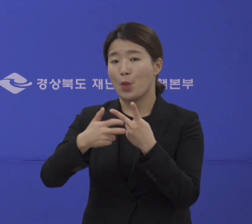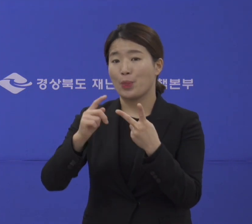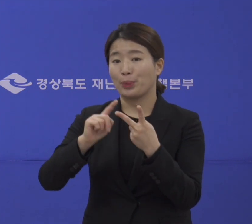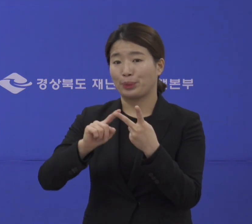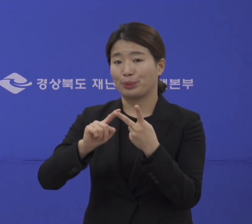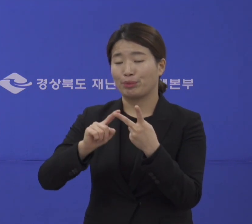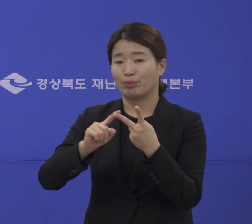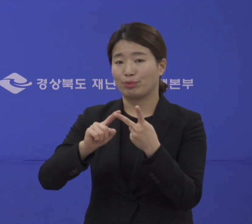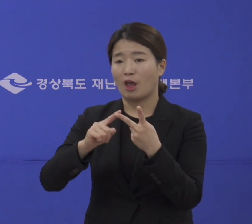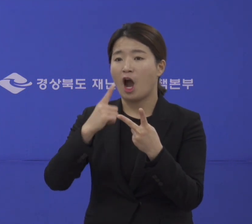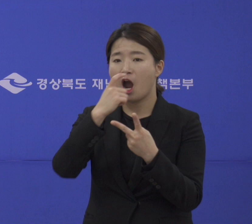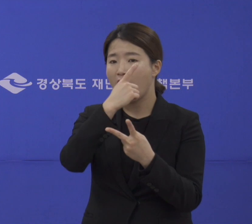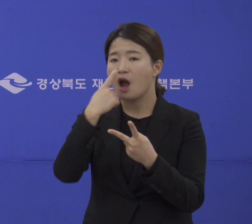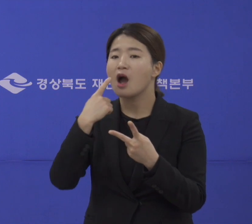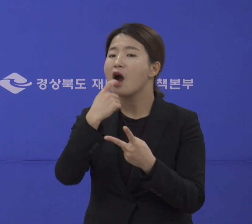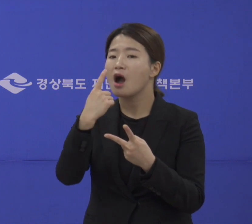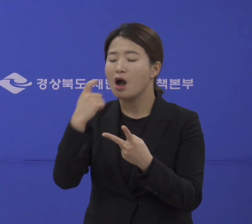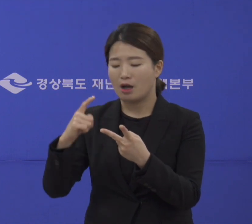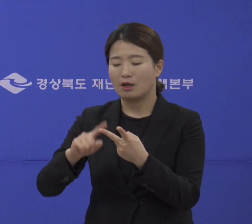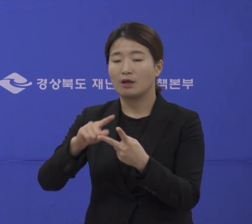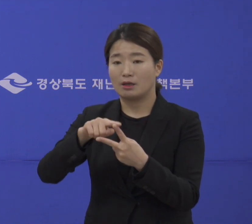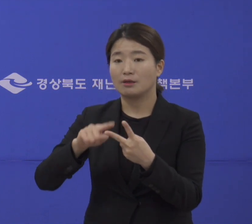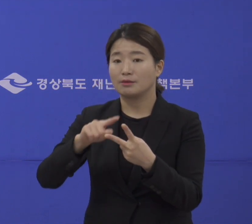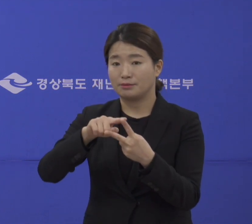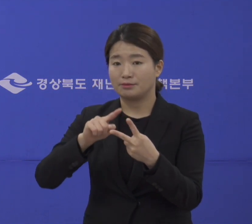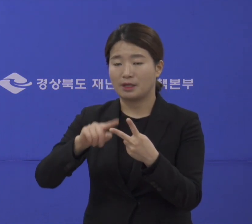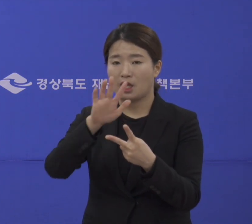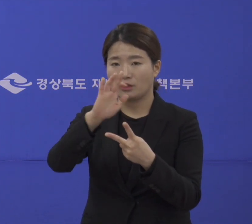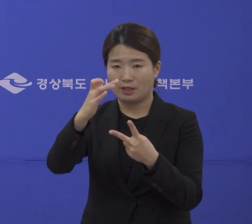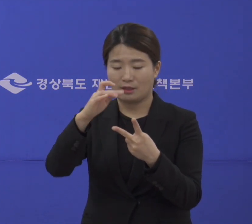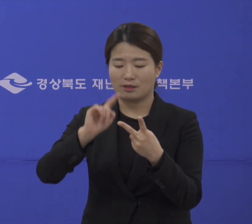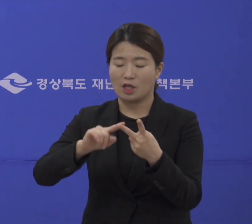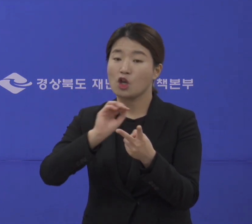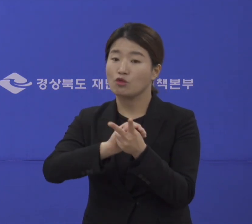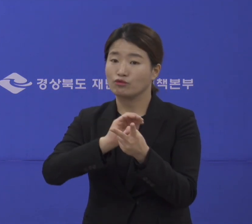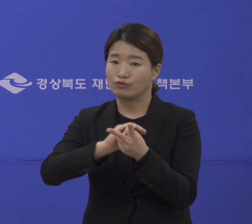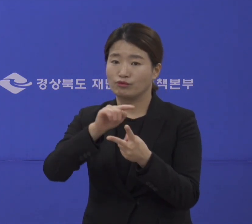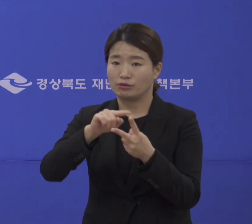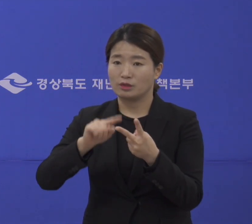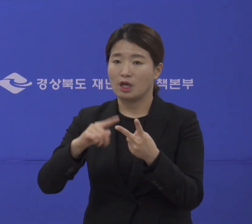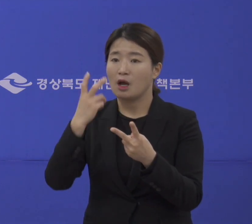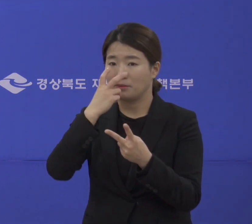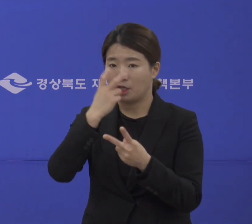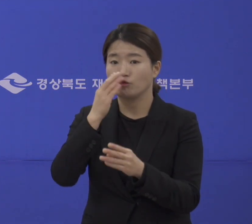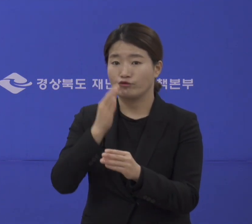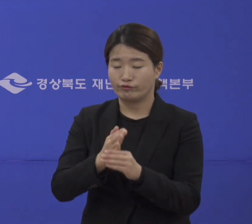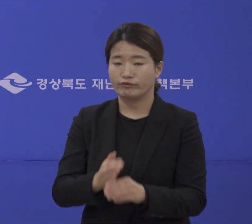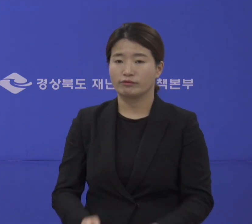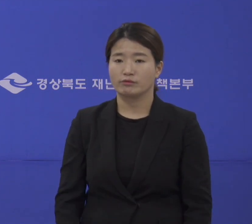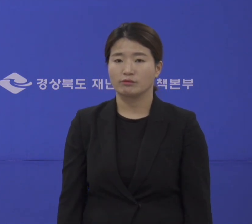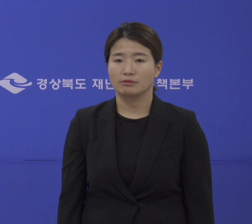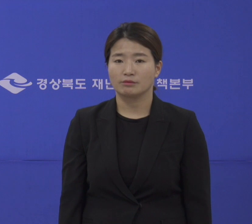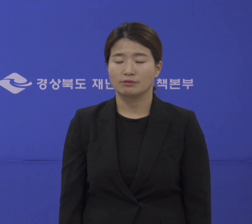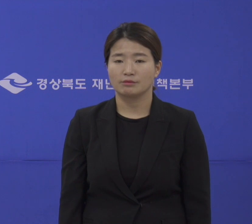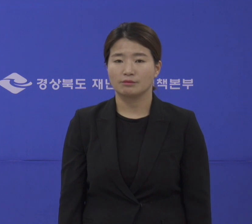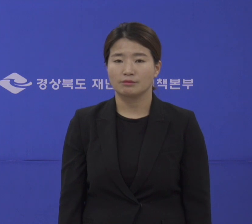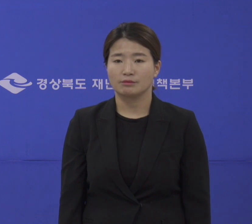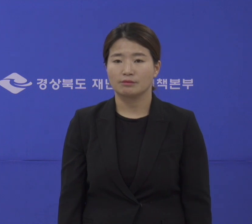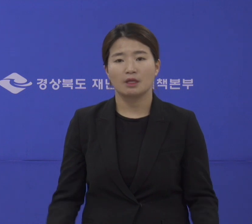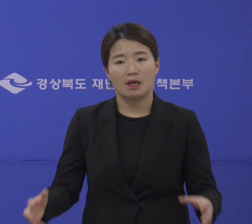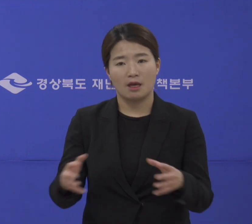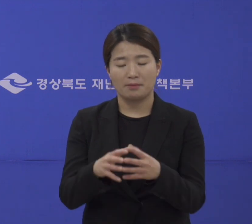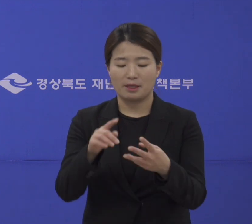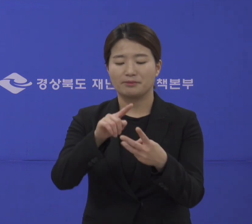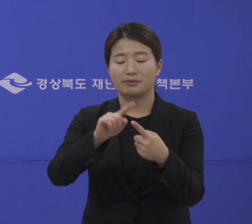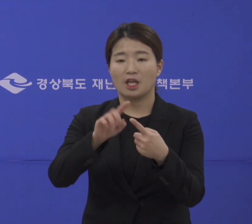이제 검체를 지금 오늘 한 분은 경산에서 한 분은 경주에서 하고 있다는 말씀을 드립니다. 그래서 11명에